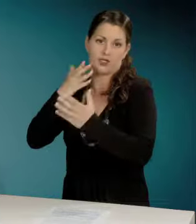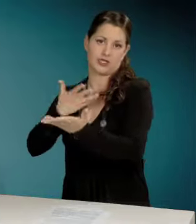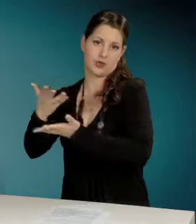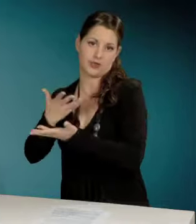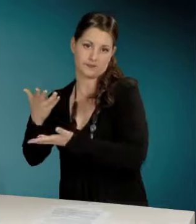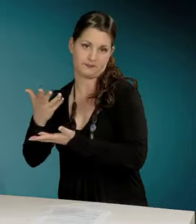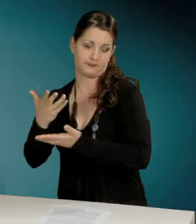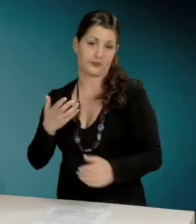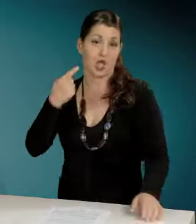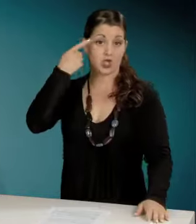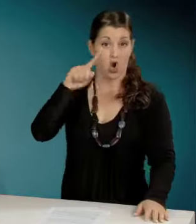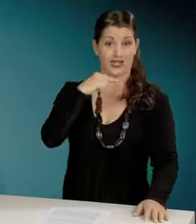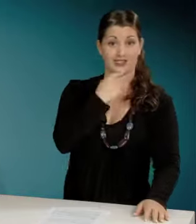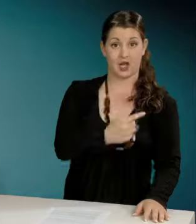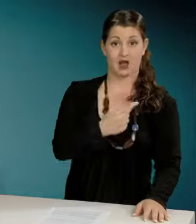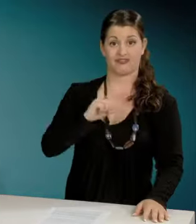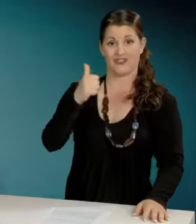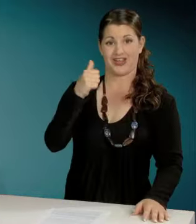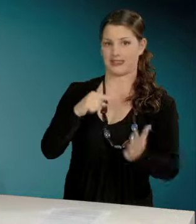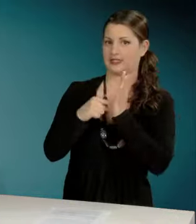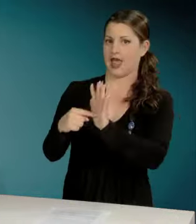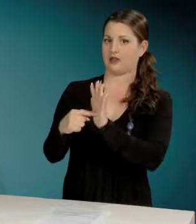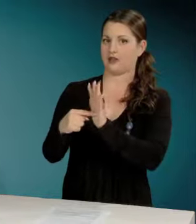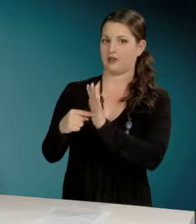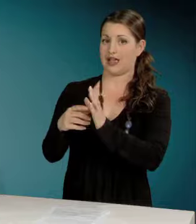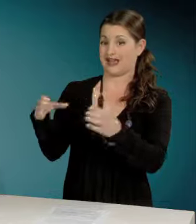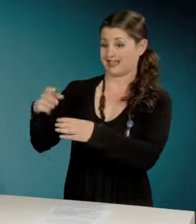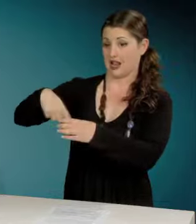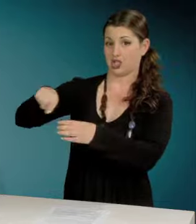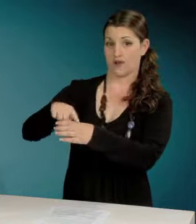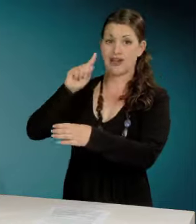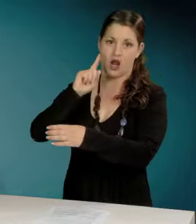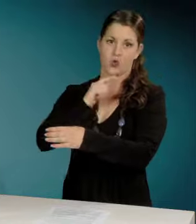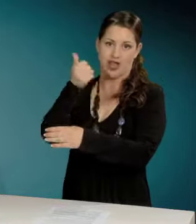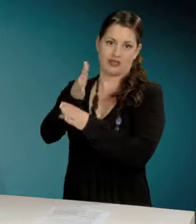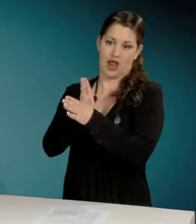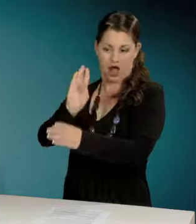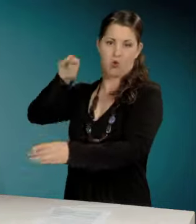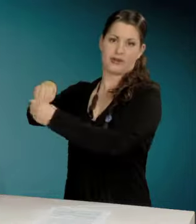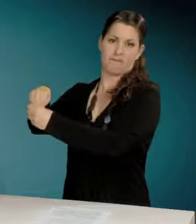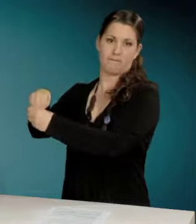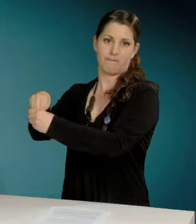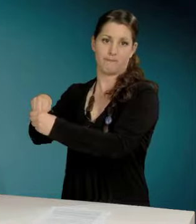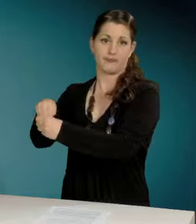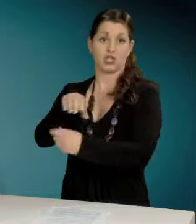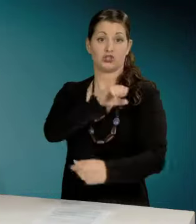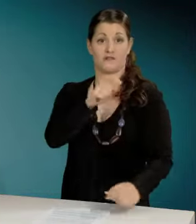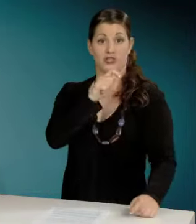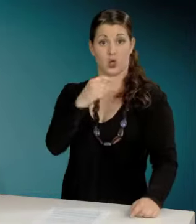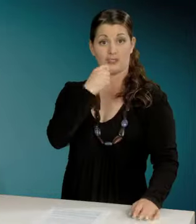gehörlosen kommunizieren kann corinne sagt es sei wichtig zu zeigen dass gehörlose ein teil der gesellschaft sind stefan